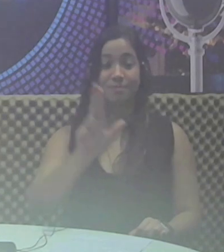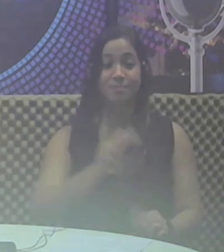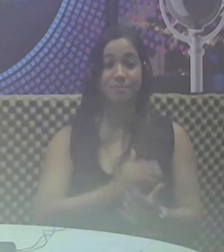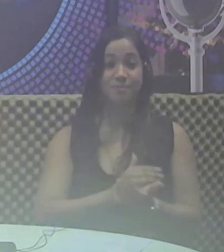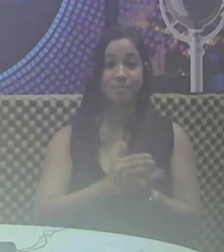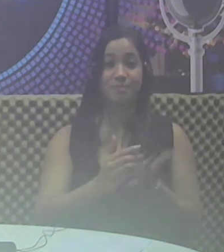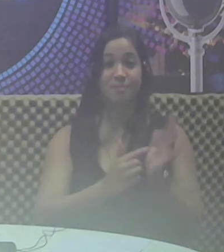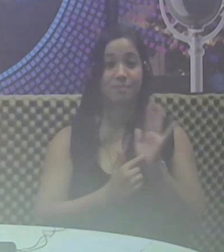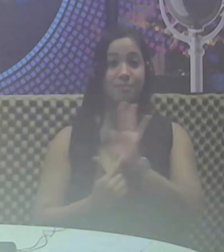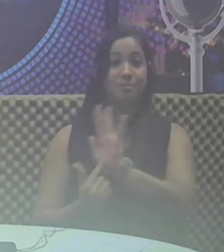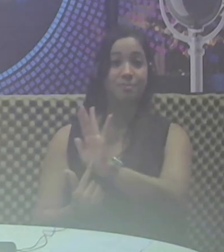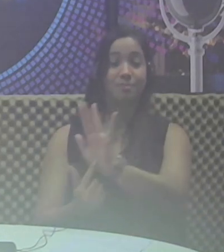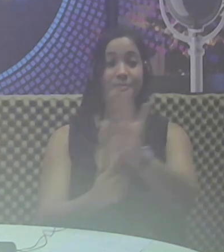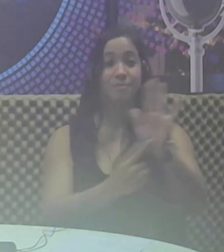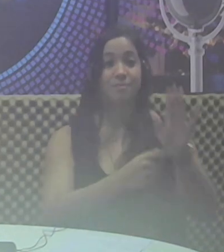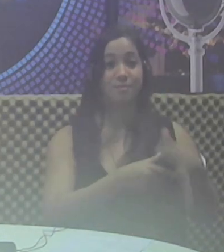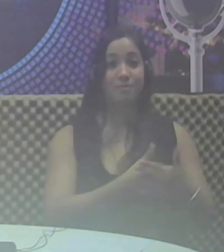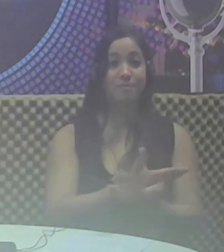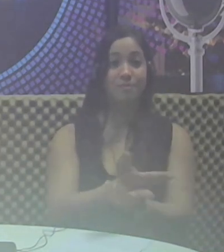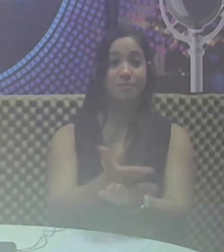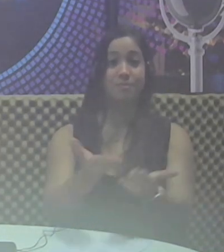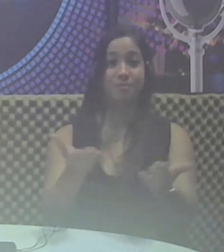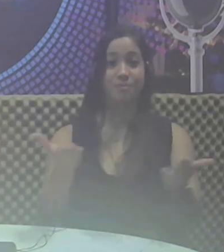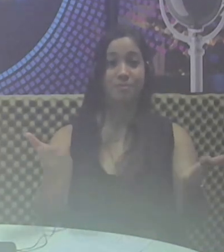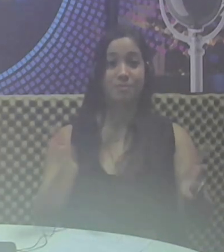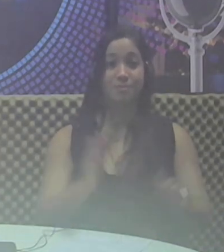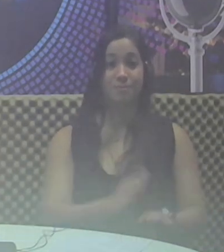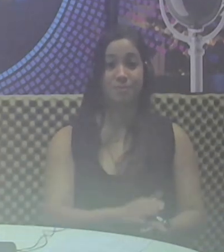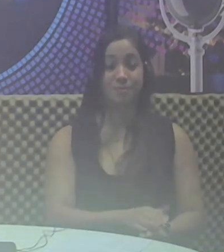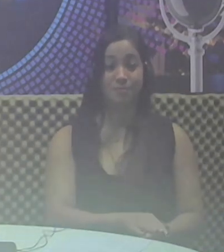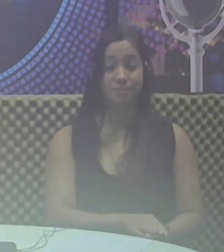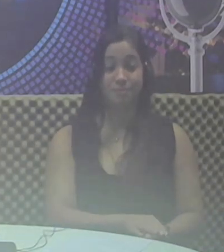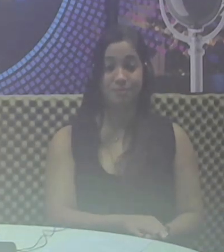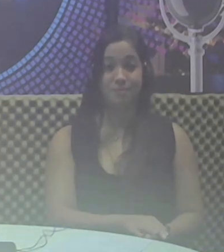Uberlândia no ar pra você.